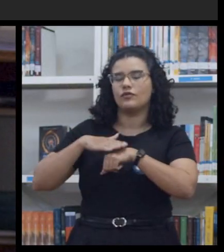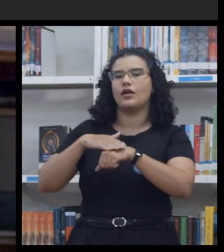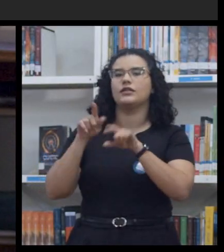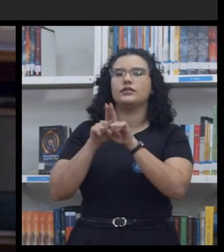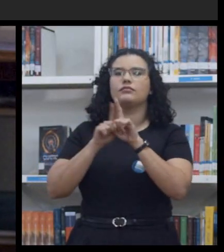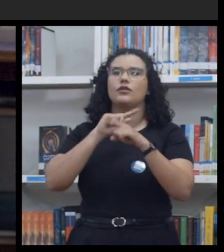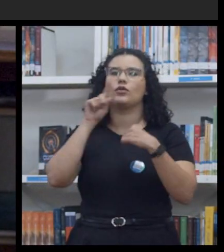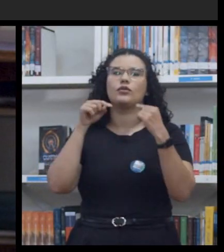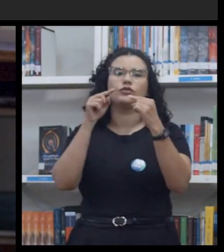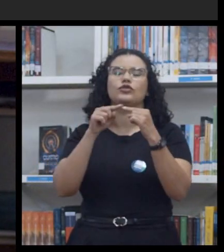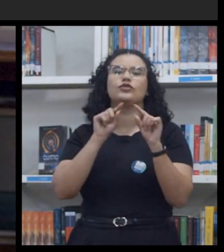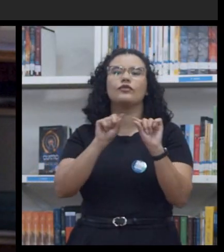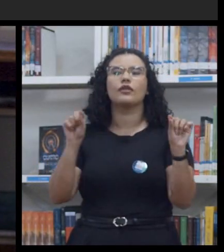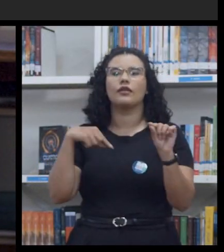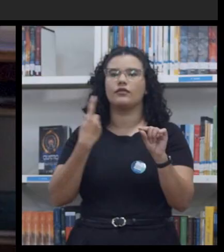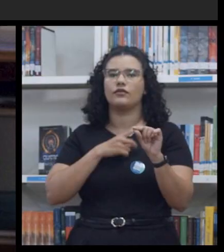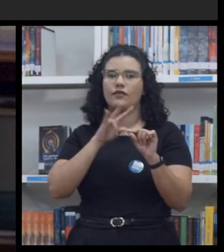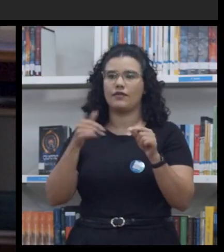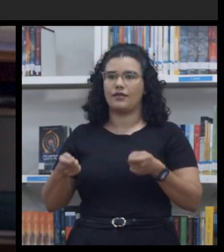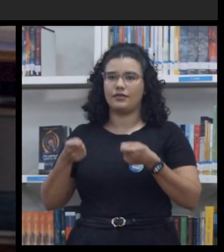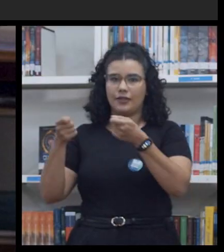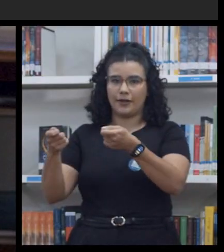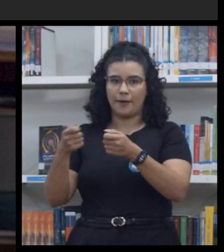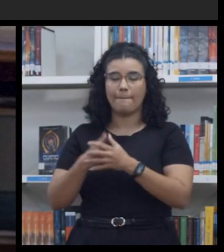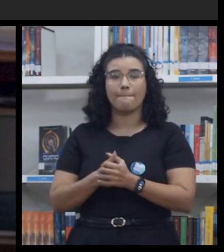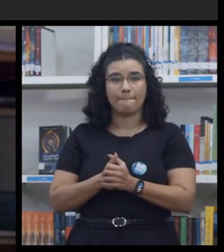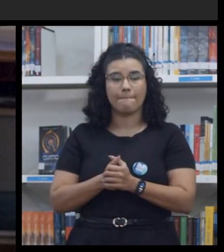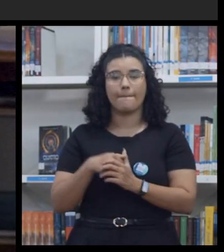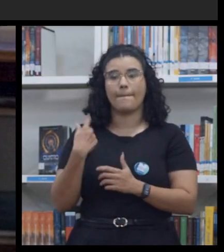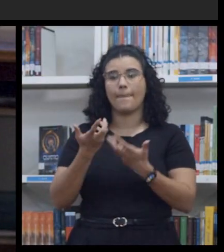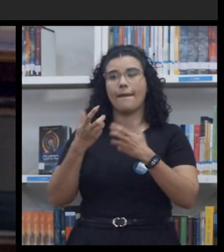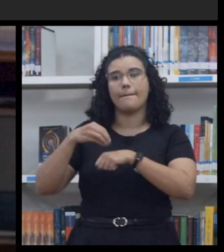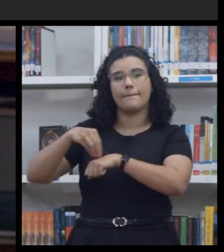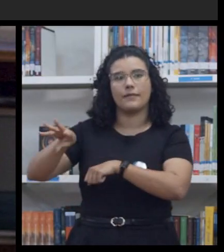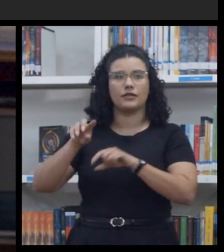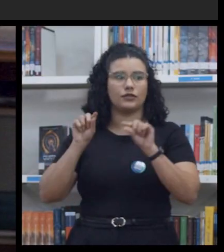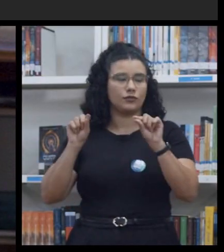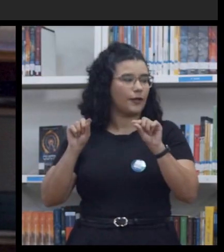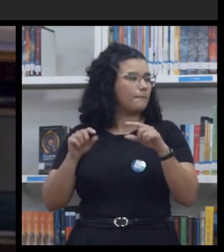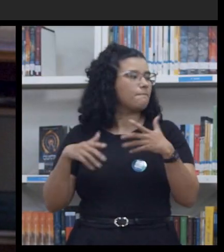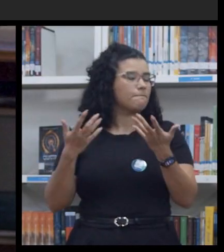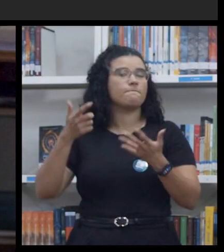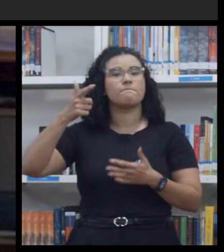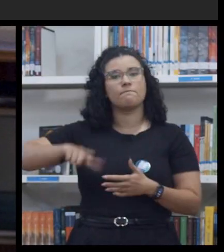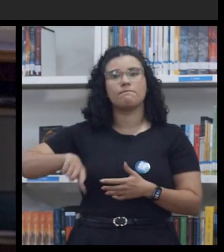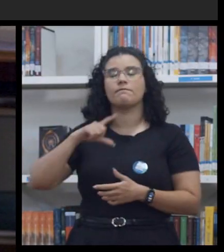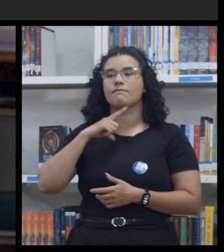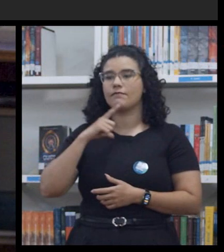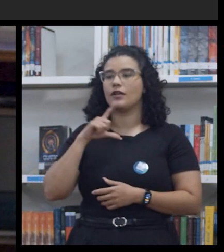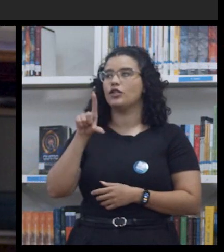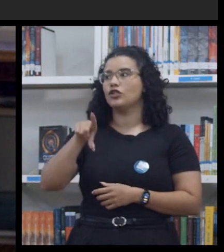o propósito daquilo que a gente vai entregar. O que a gente quer passar. Daí a gente entra